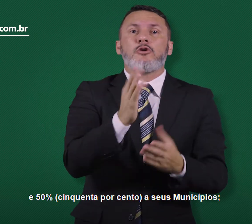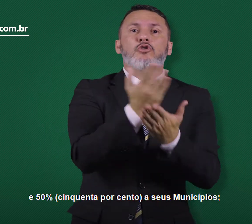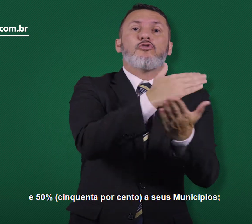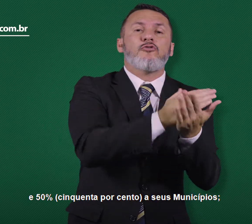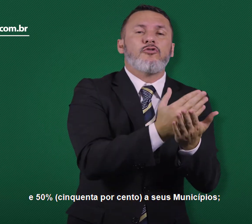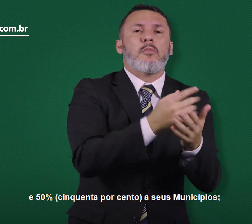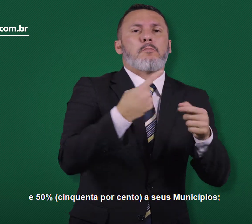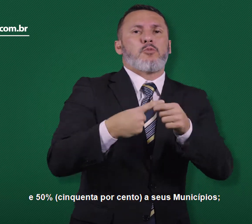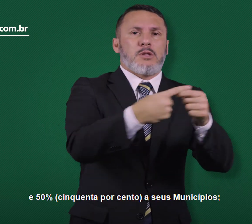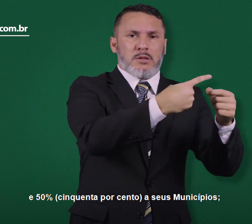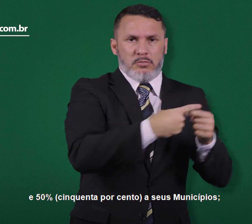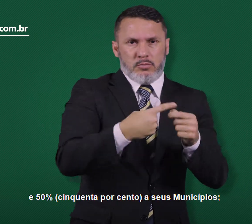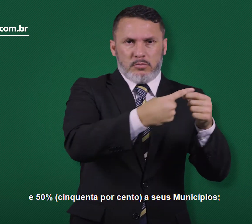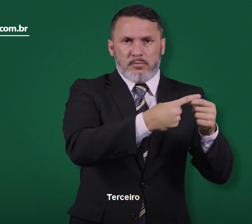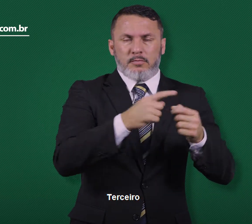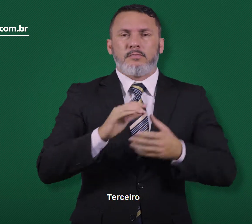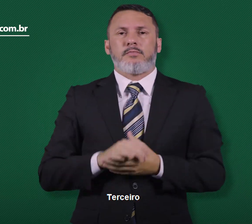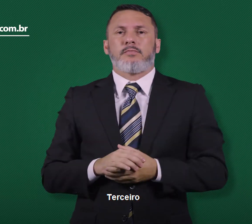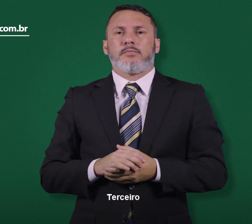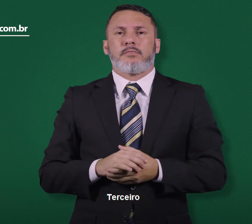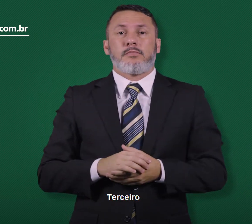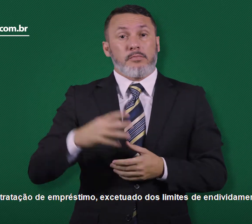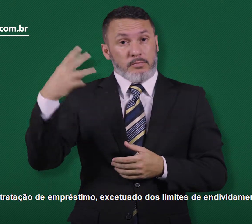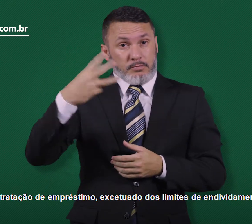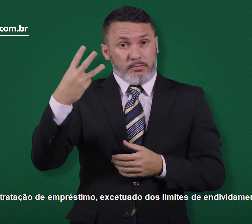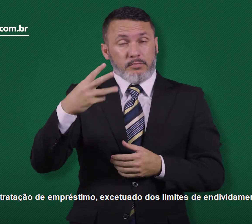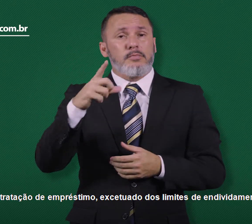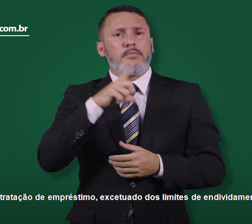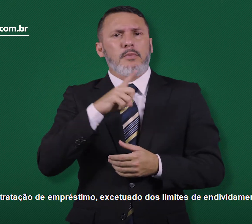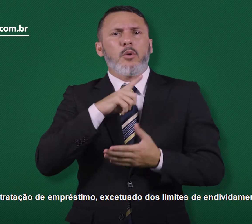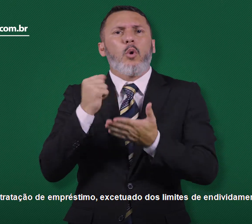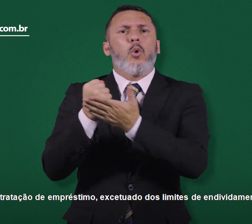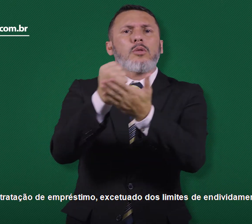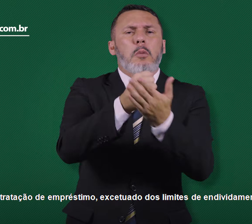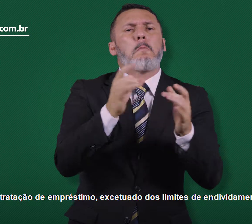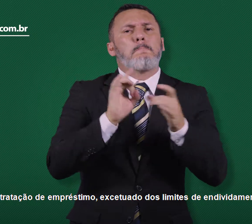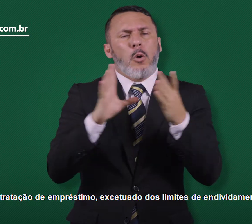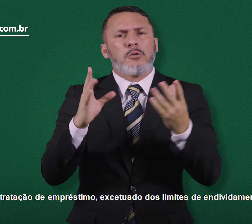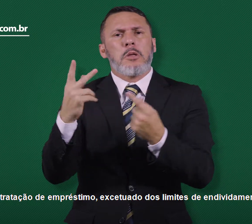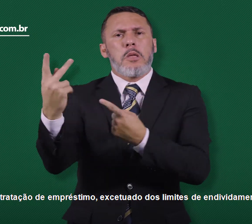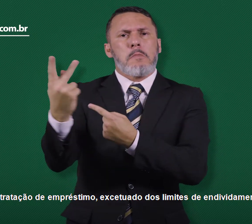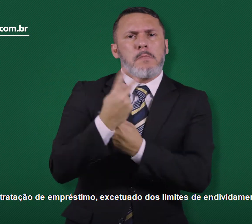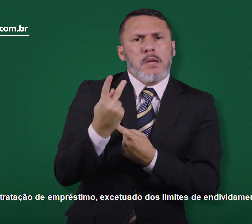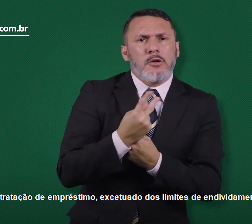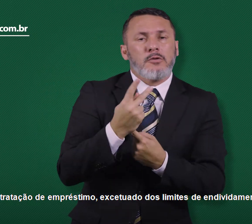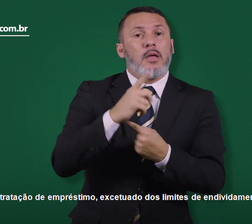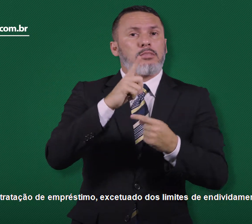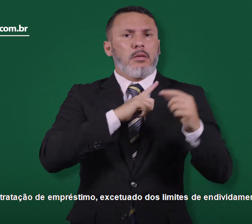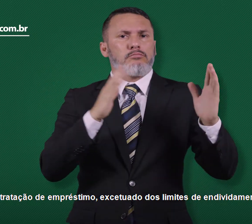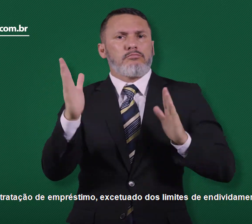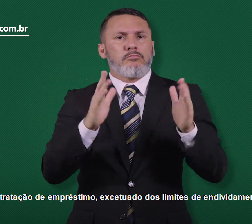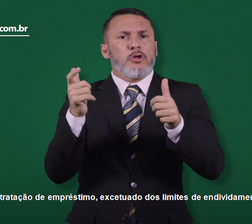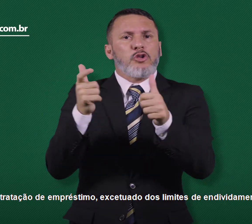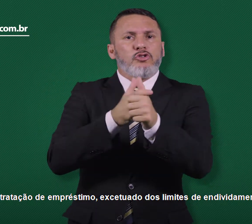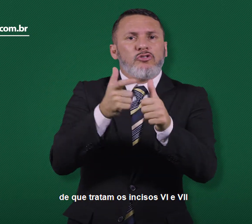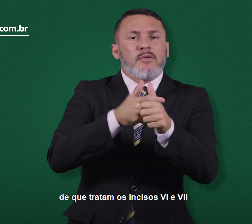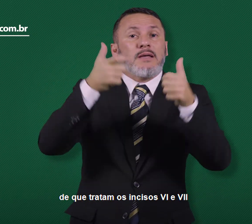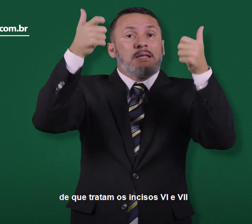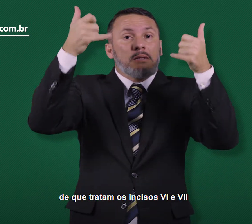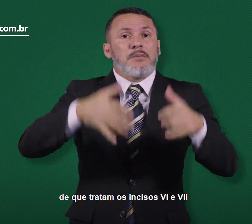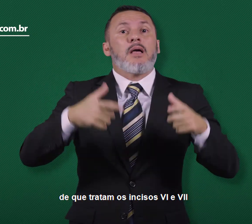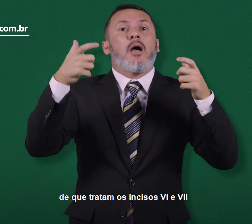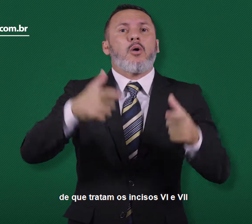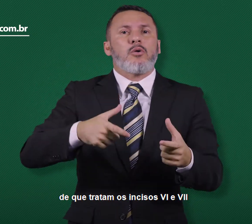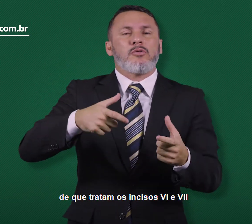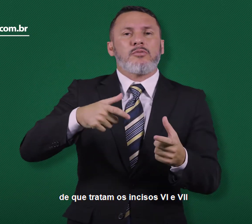50% a seus municípios. Terceiro, contratação de empréstimo, executado dos limites de endividamento de